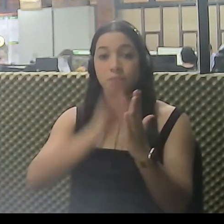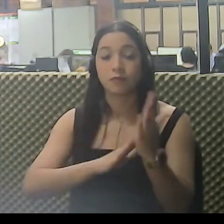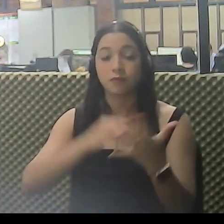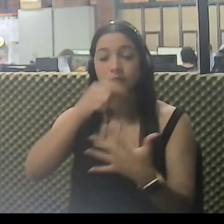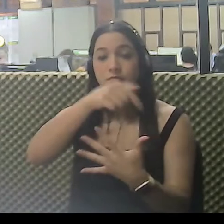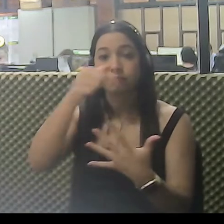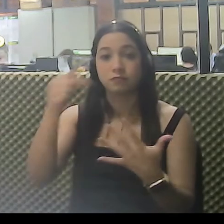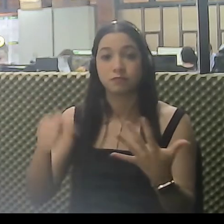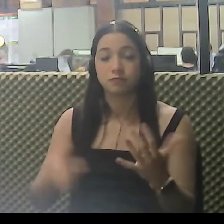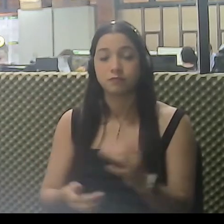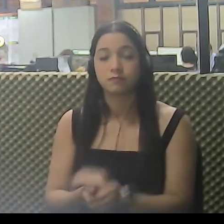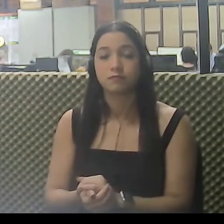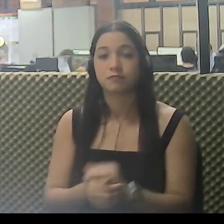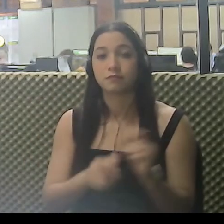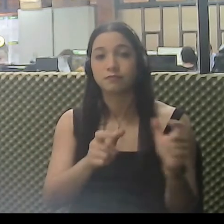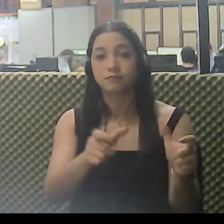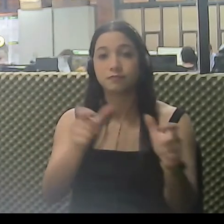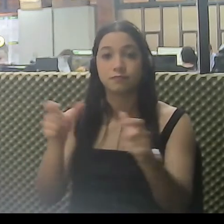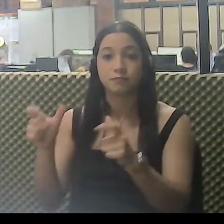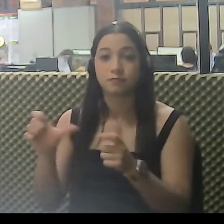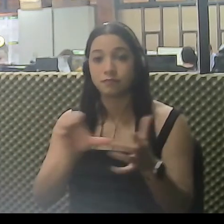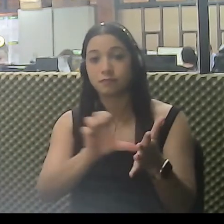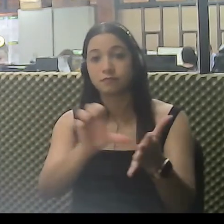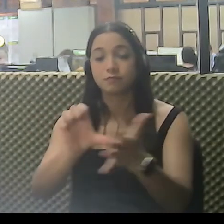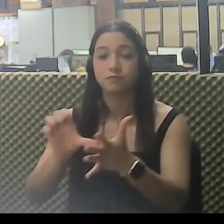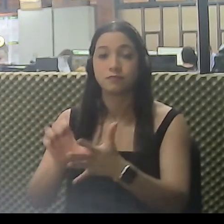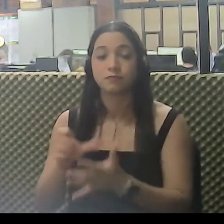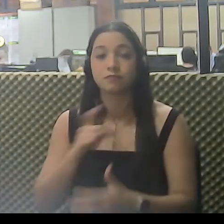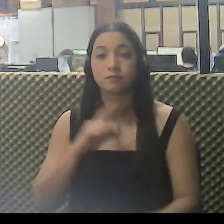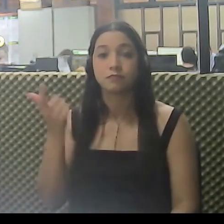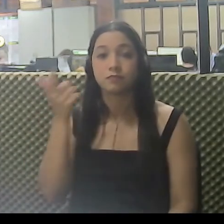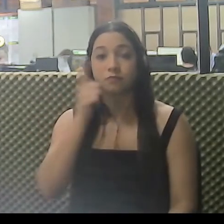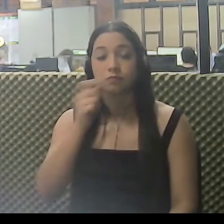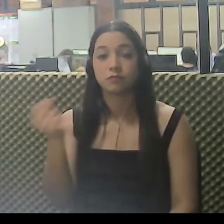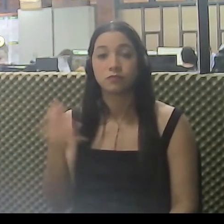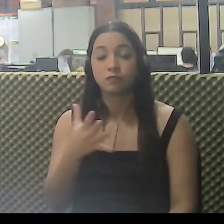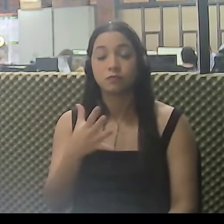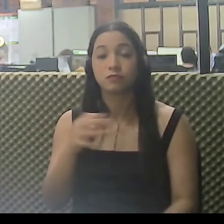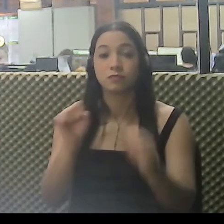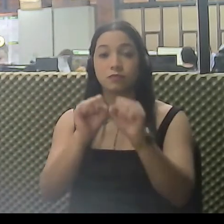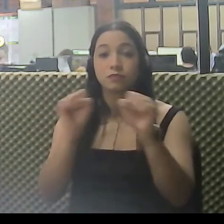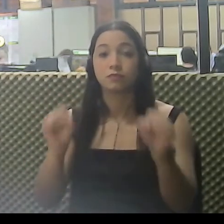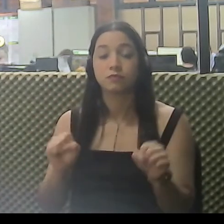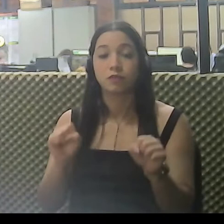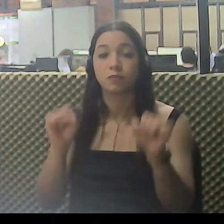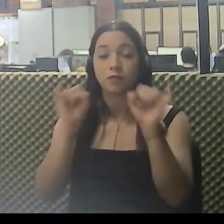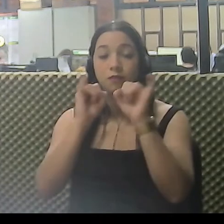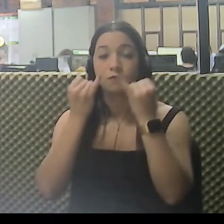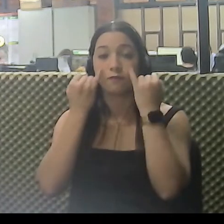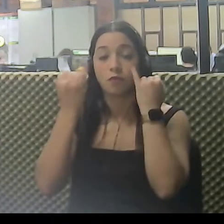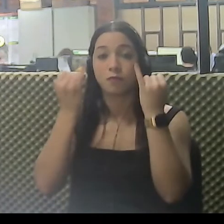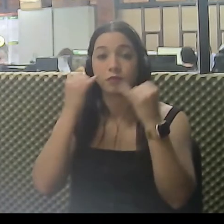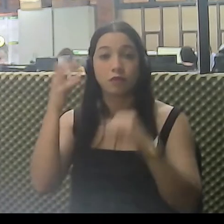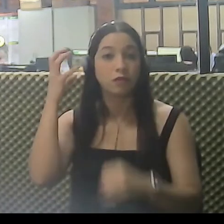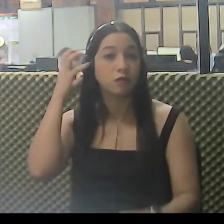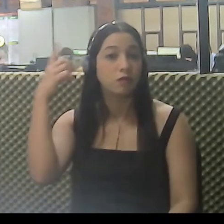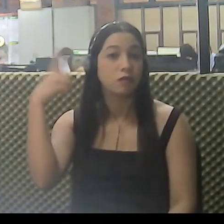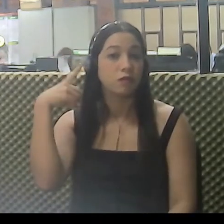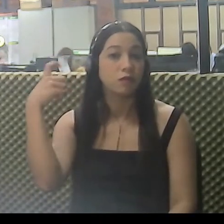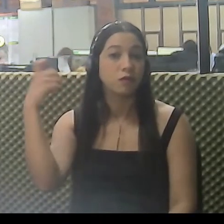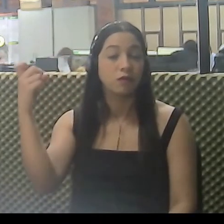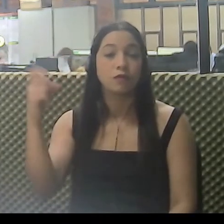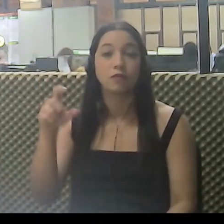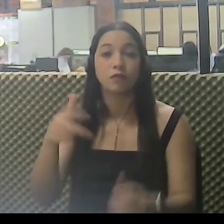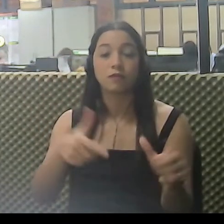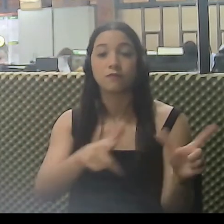entre outros. Esses locais receberam recentemente um novo sistema de informação de áudio e vídeo, indicando itinerários,